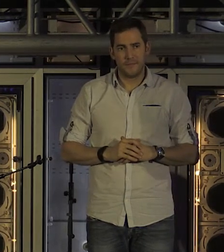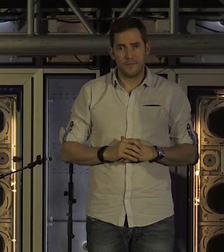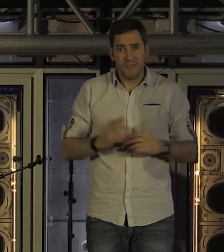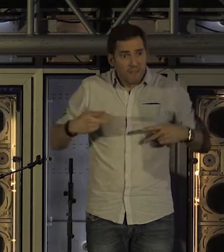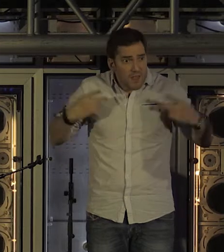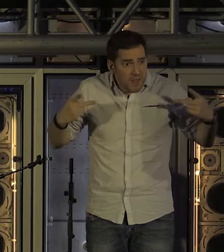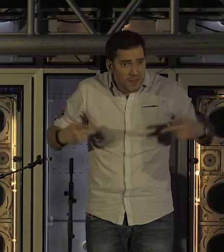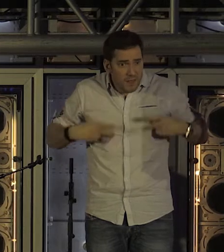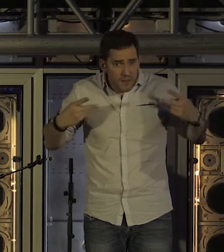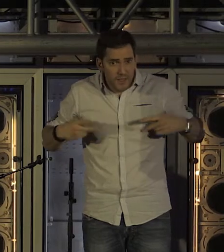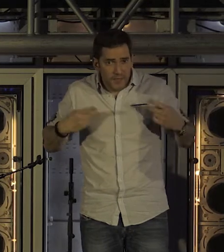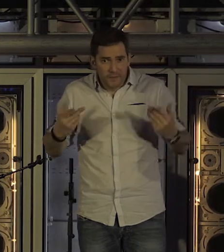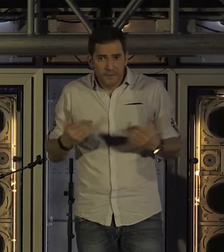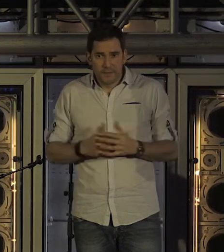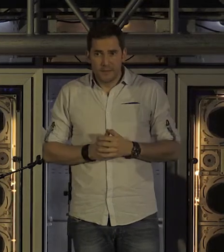Vivre.